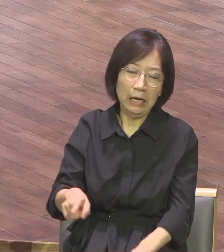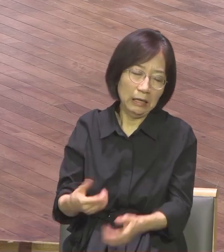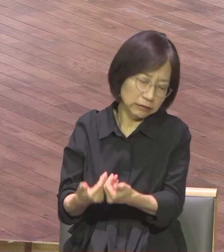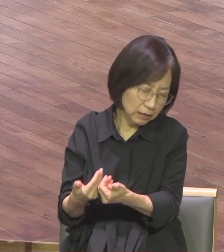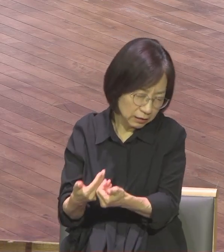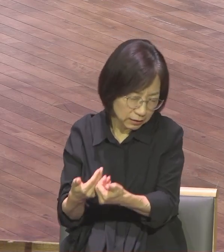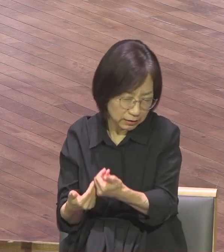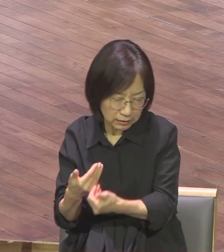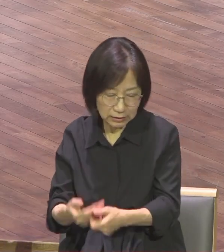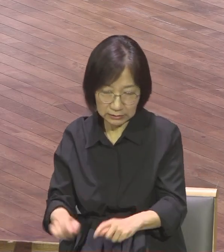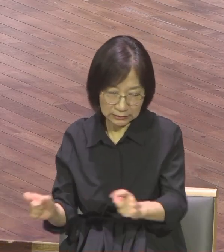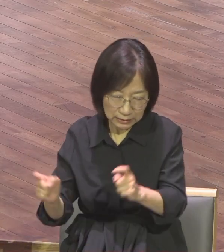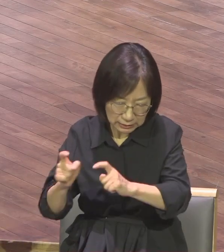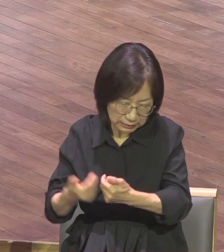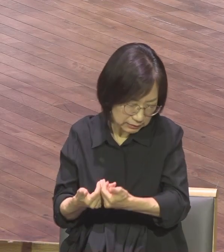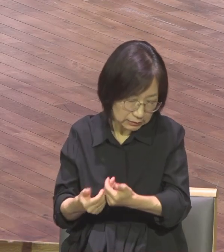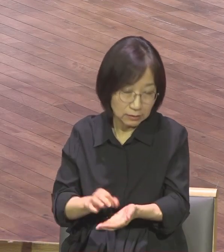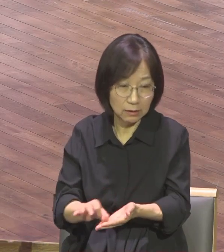시간 낭비합니까?